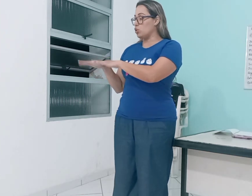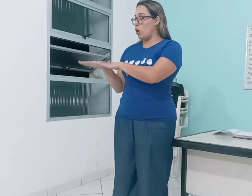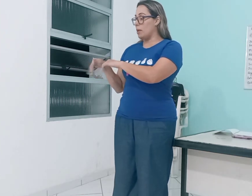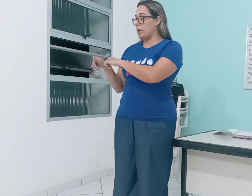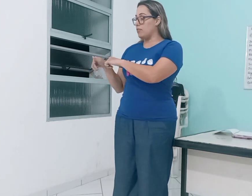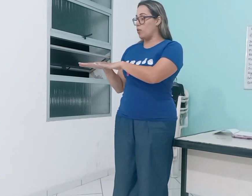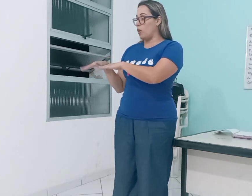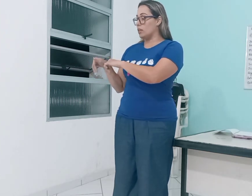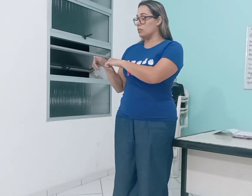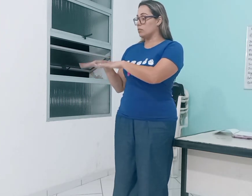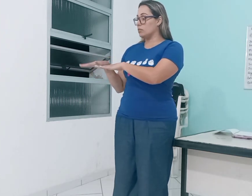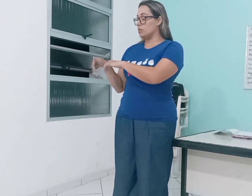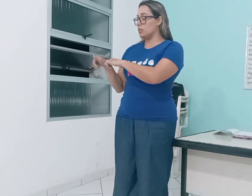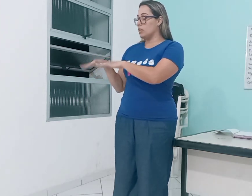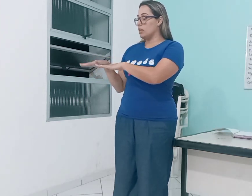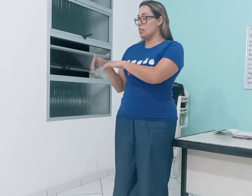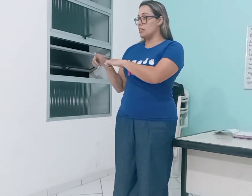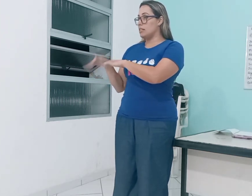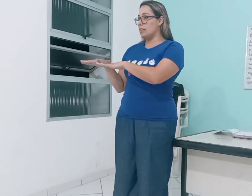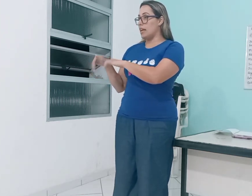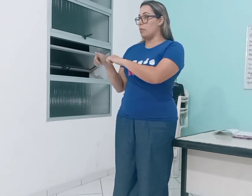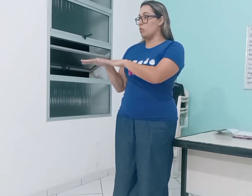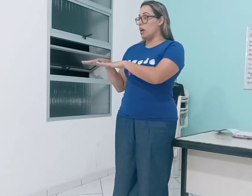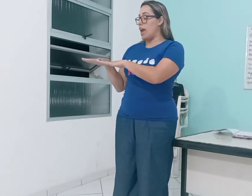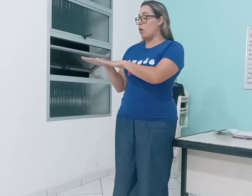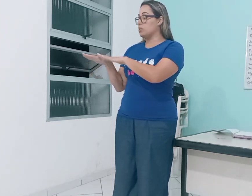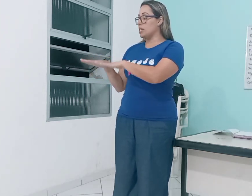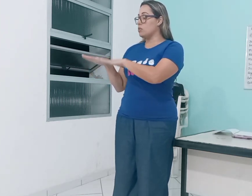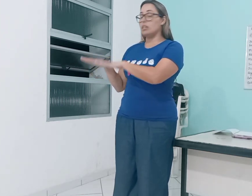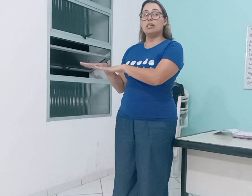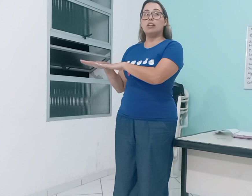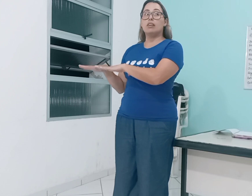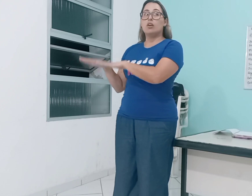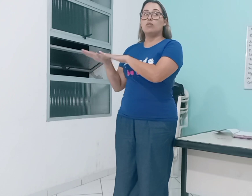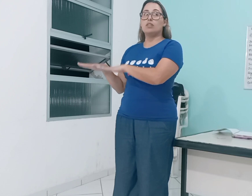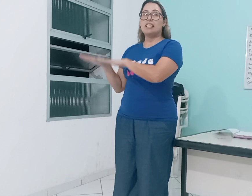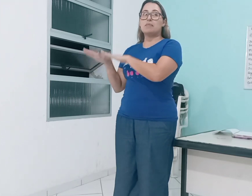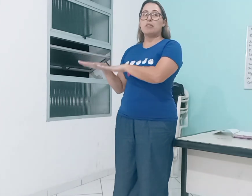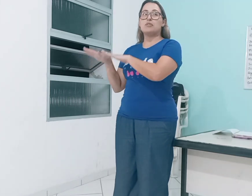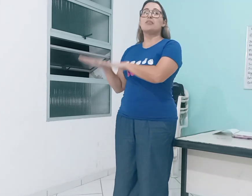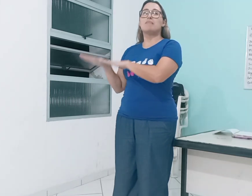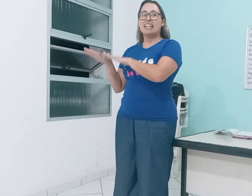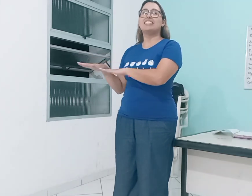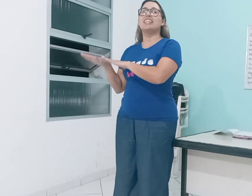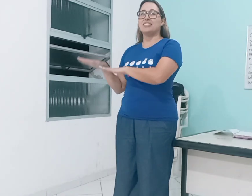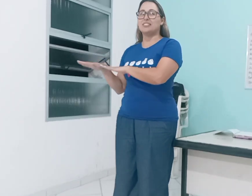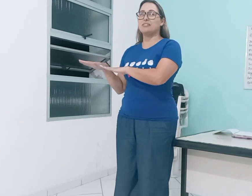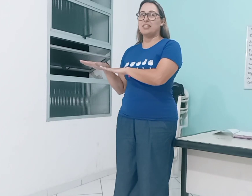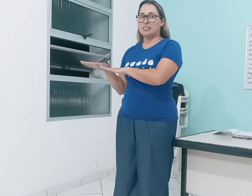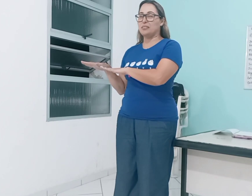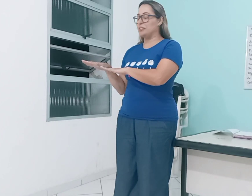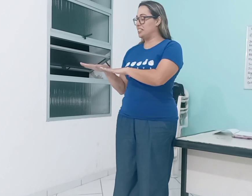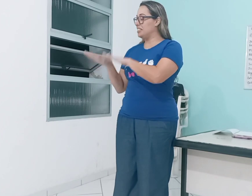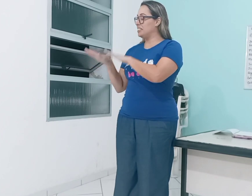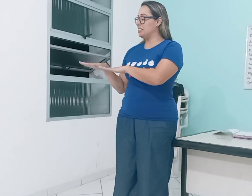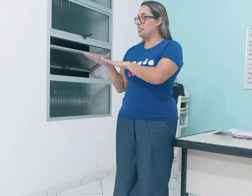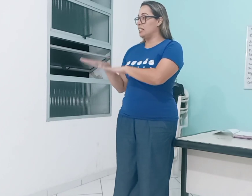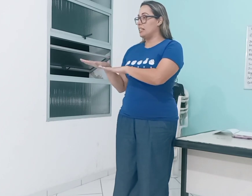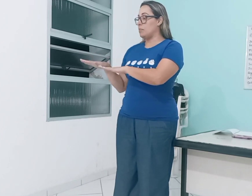joga para fora. Setembro. É como se isso aqui fossem as pessoas marchando. Boa noite. Tá bom?